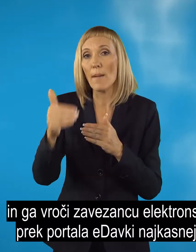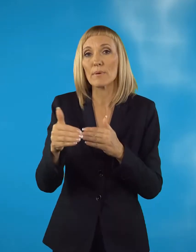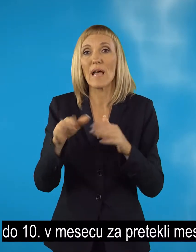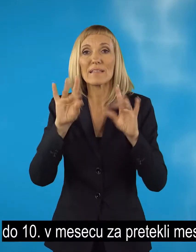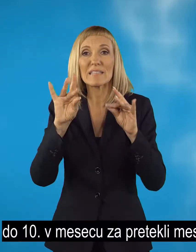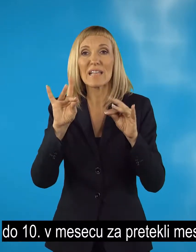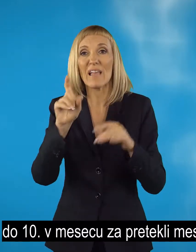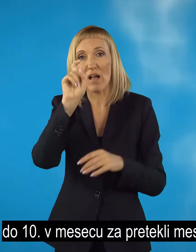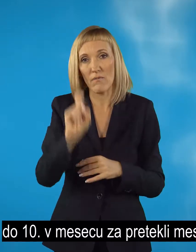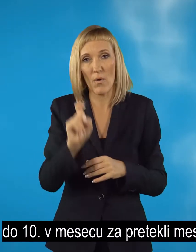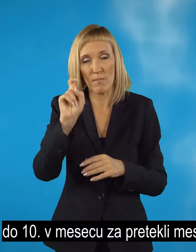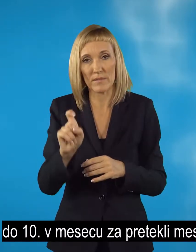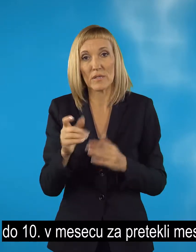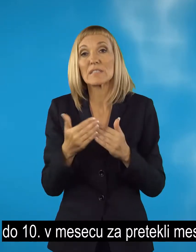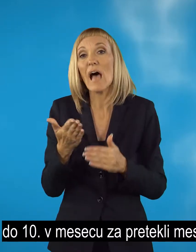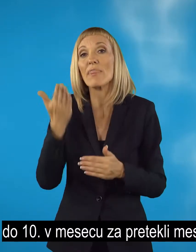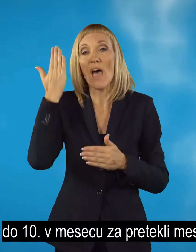do 10. v mesecu za pretekli mesec.